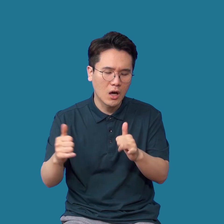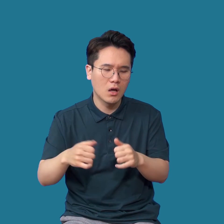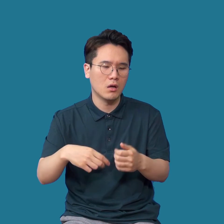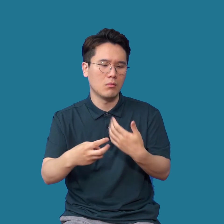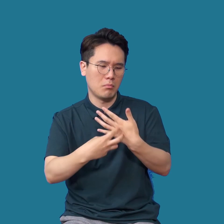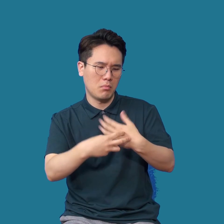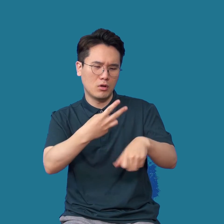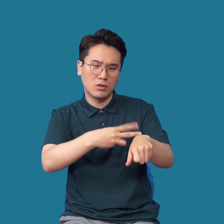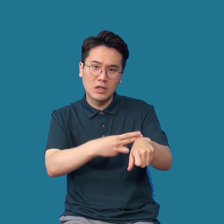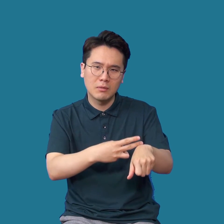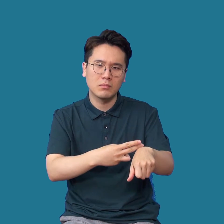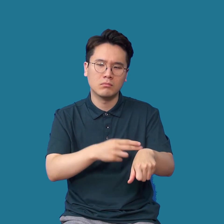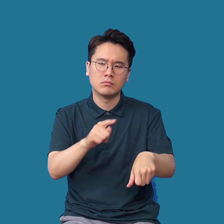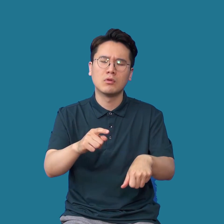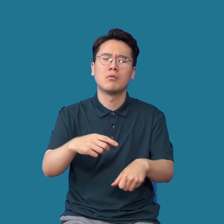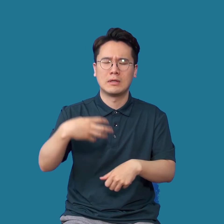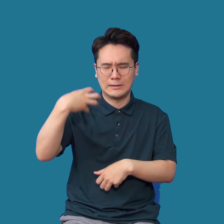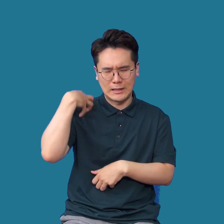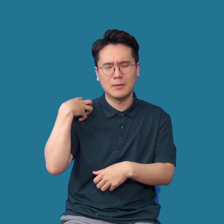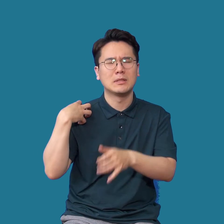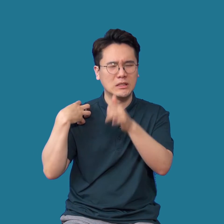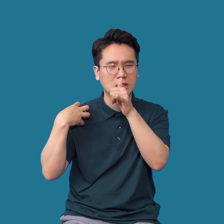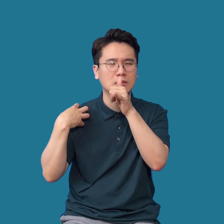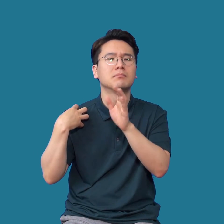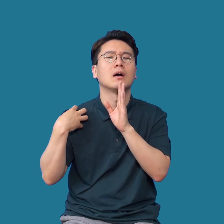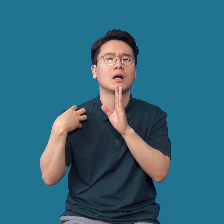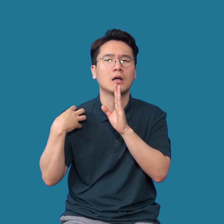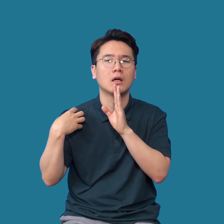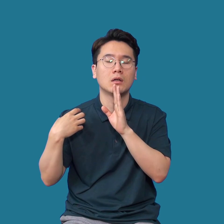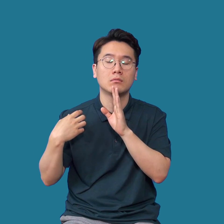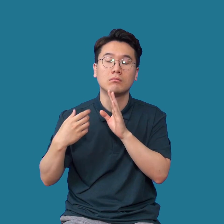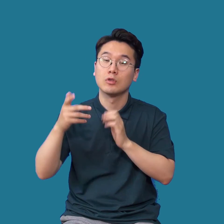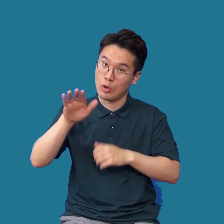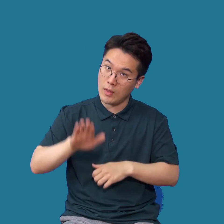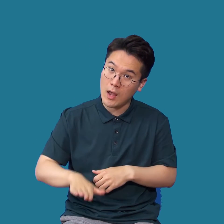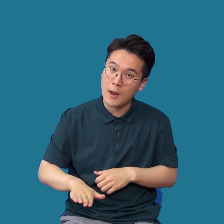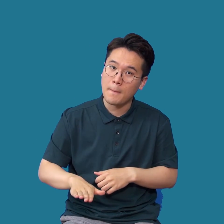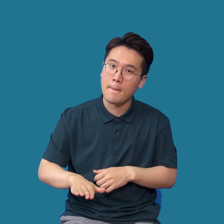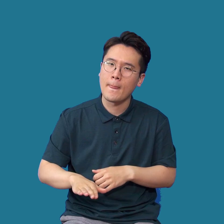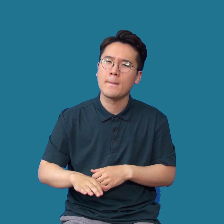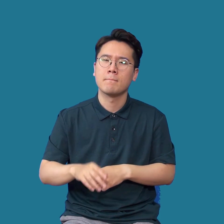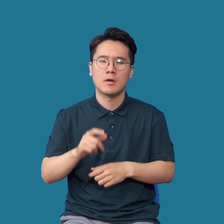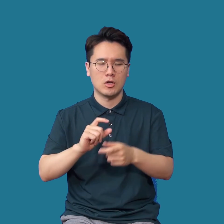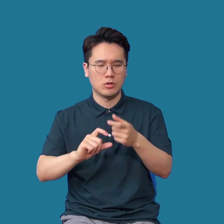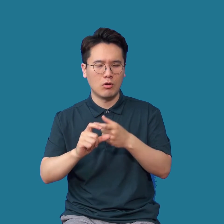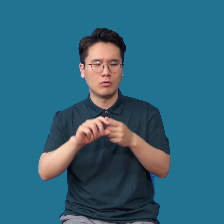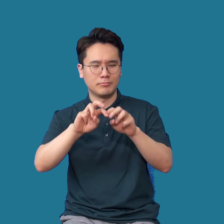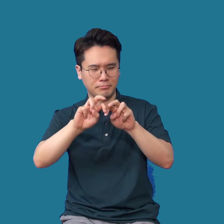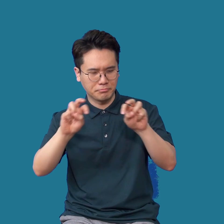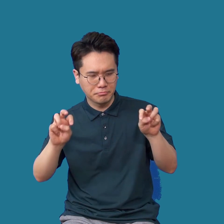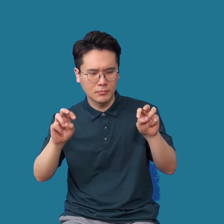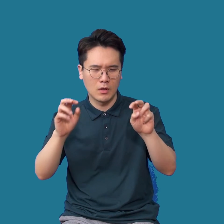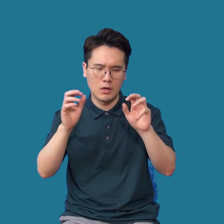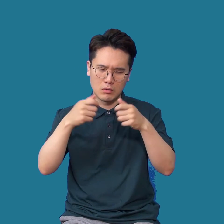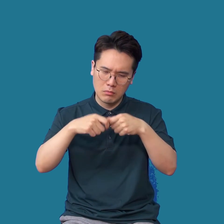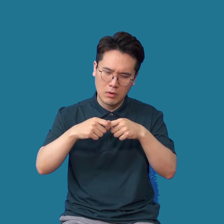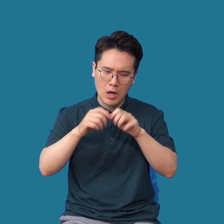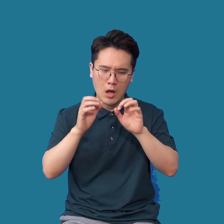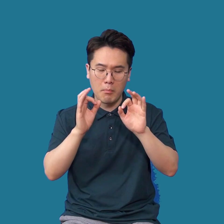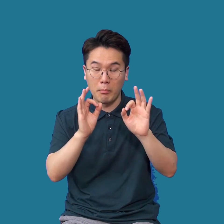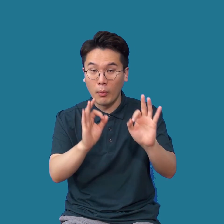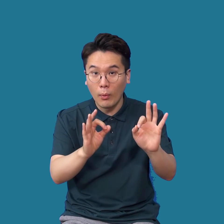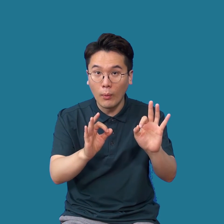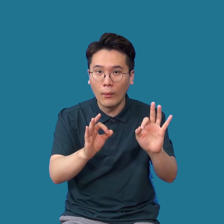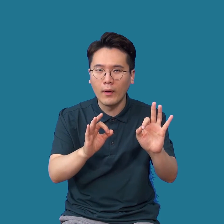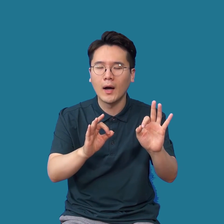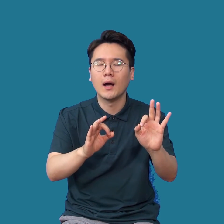것입니다. 그러나 더 높은 차원에서 보면 하나님이 그들을 사용해서 그 사람을